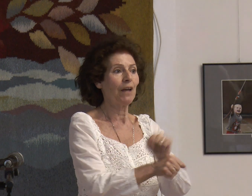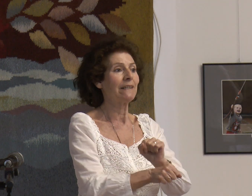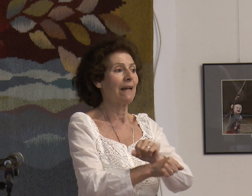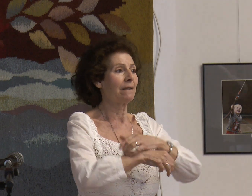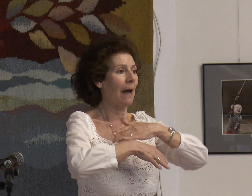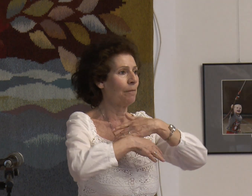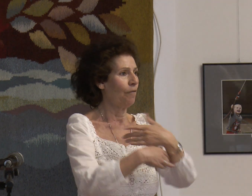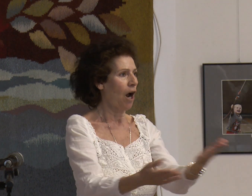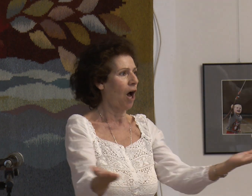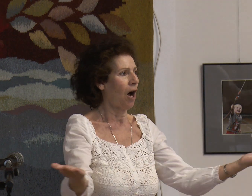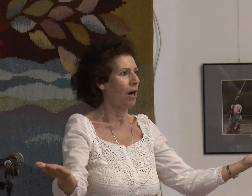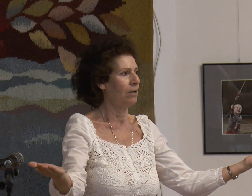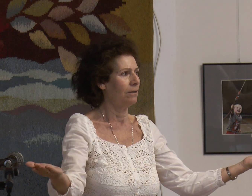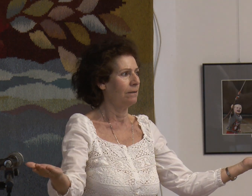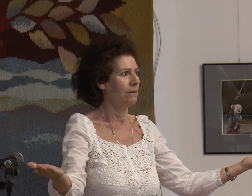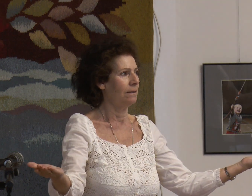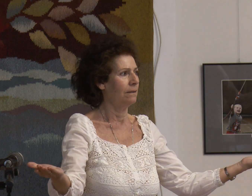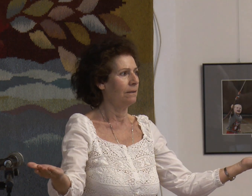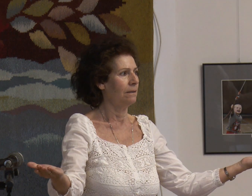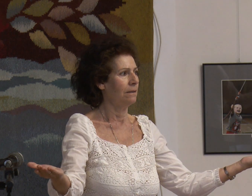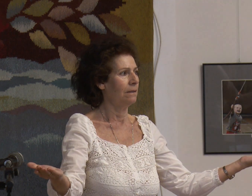néged vétettem valaha.